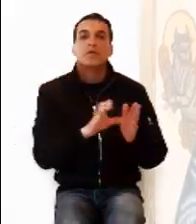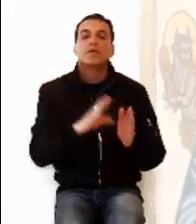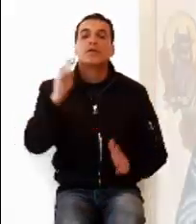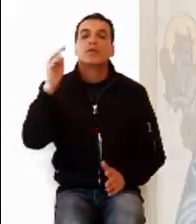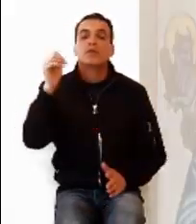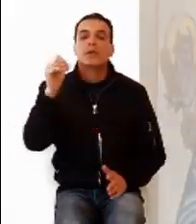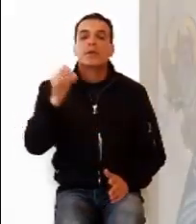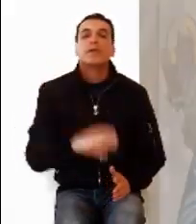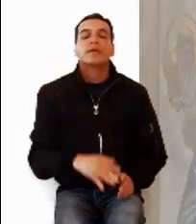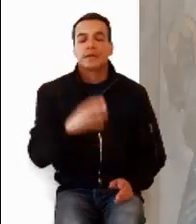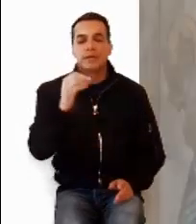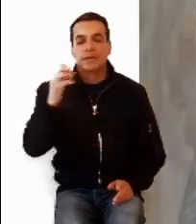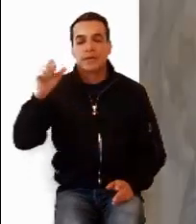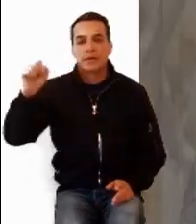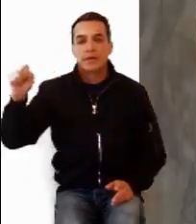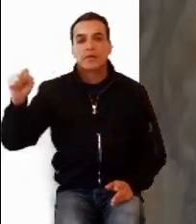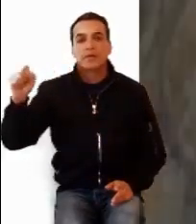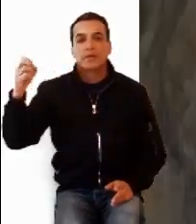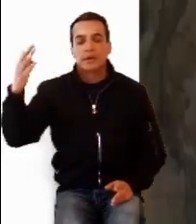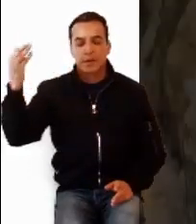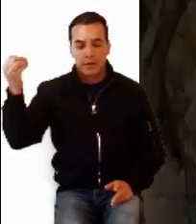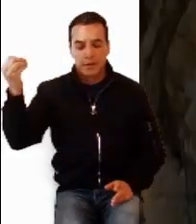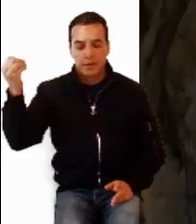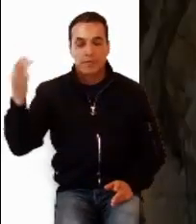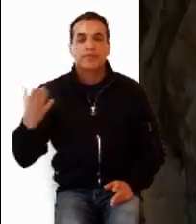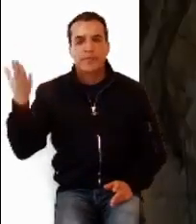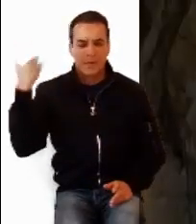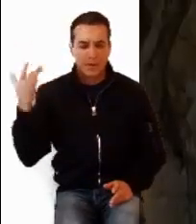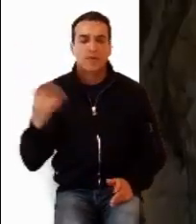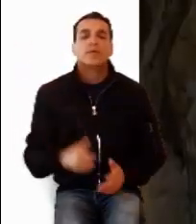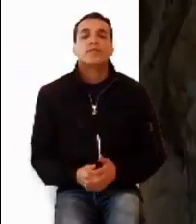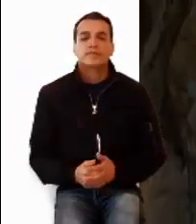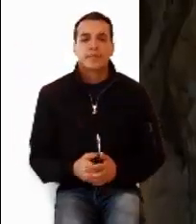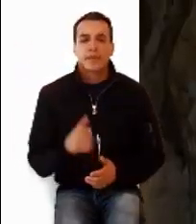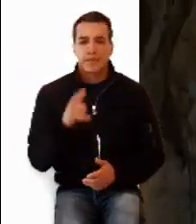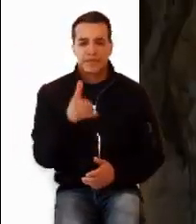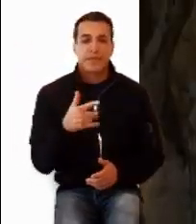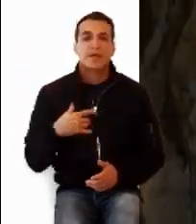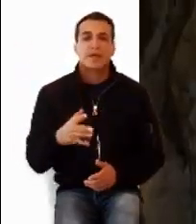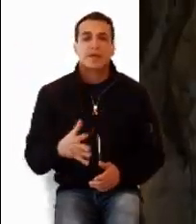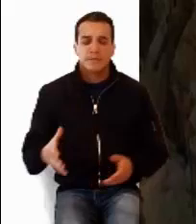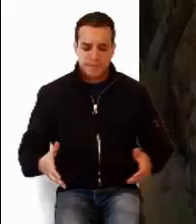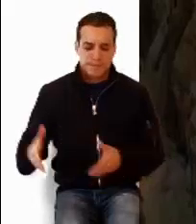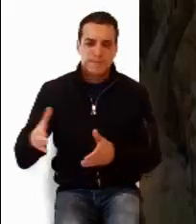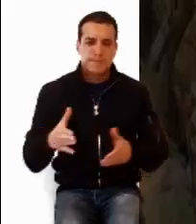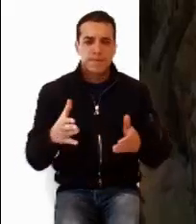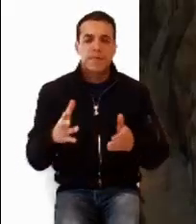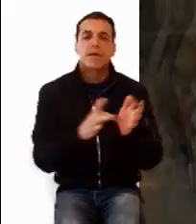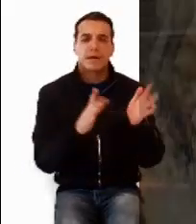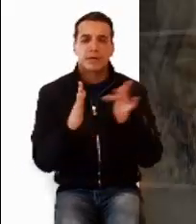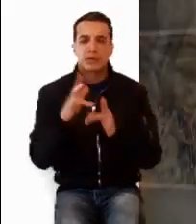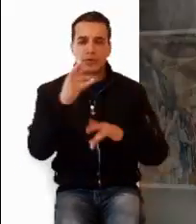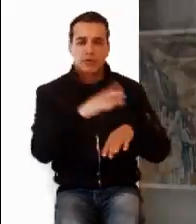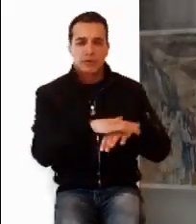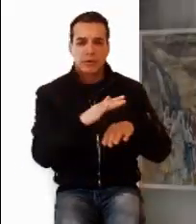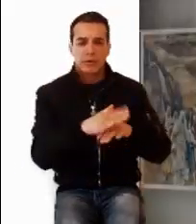del 57 al 62. En aquel tiempo, mientras iban de camino Jesús y sus discípulos,